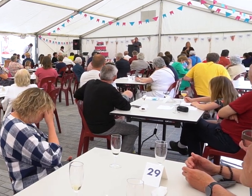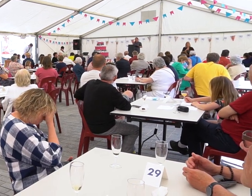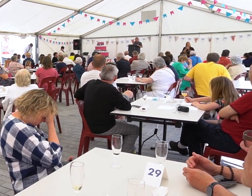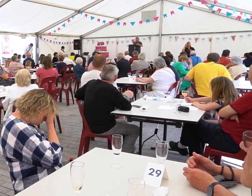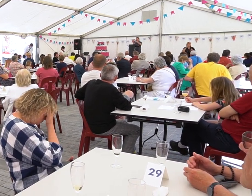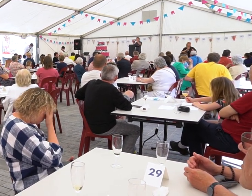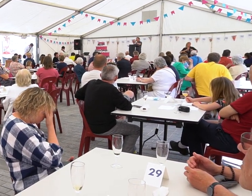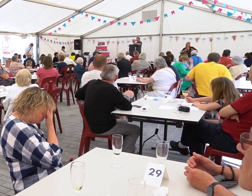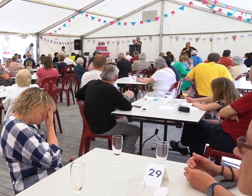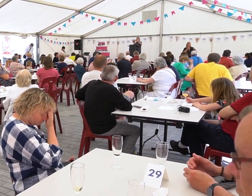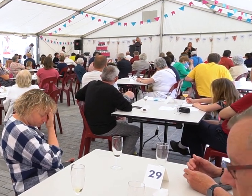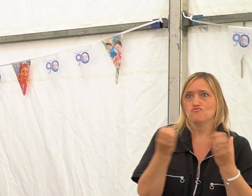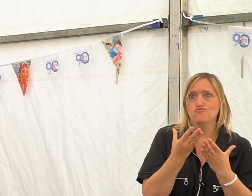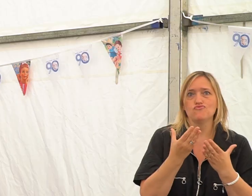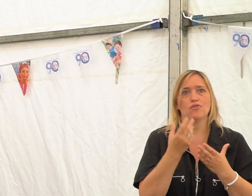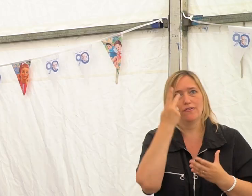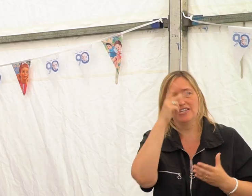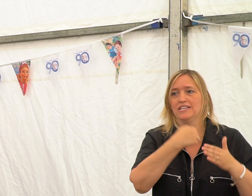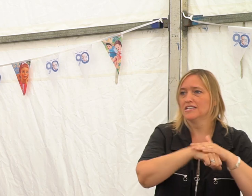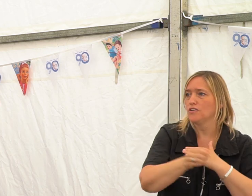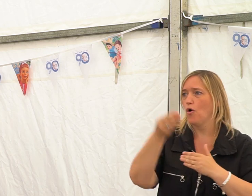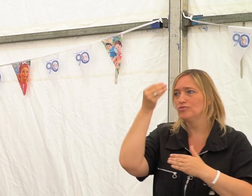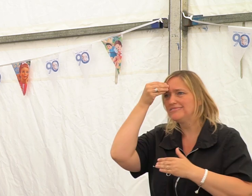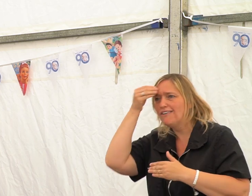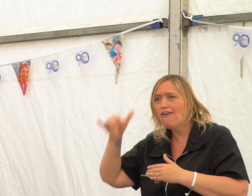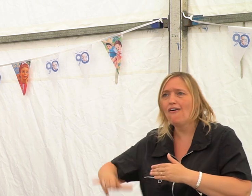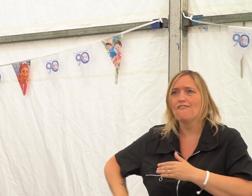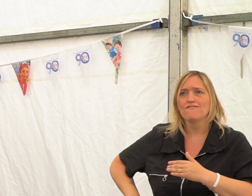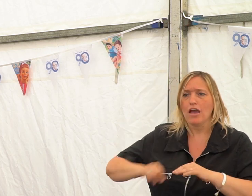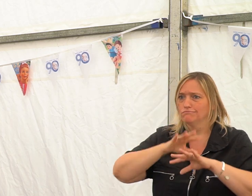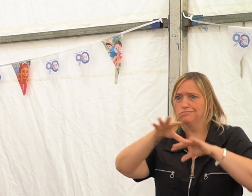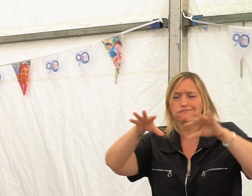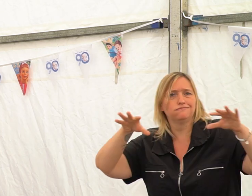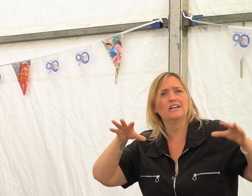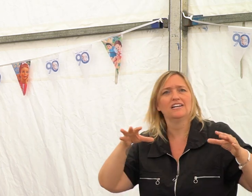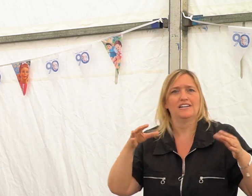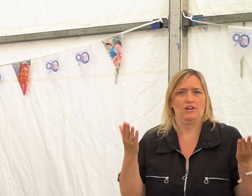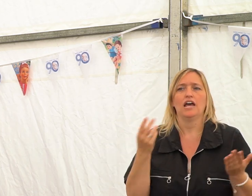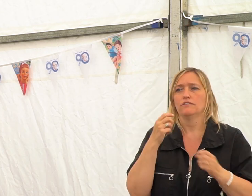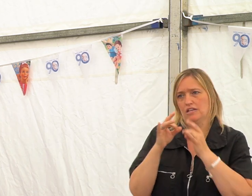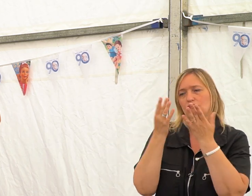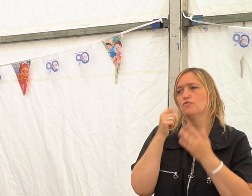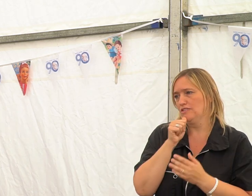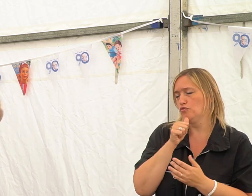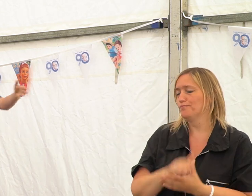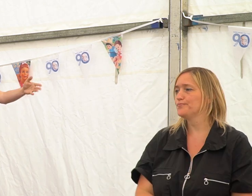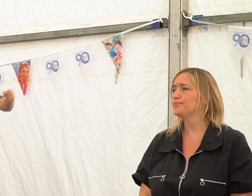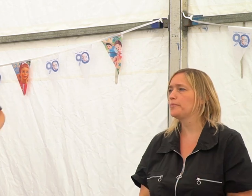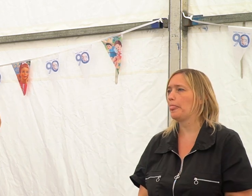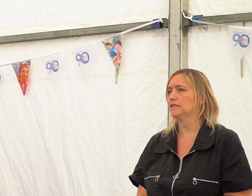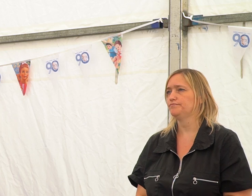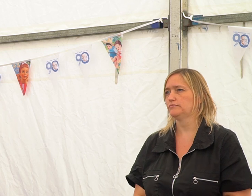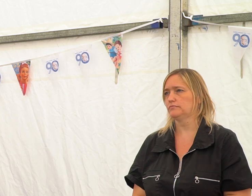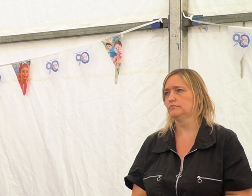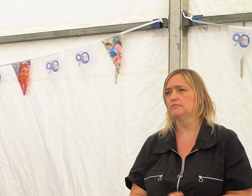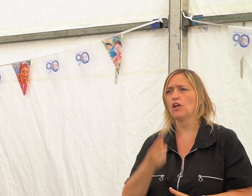de Marcel Marlier, donc son lieu de naissance, son école, la ferme et d'autres lieux que vous découvrirez tout à l'heure. Alors je vous parlais de